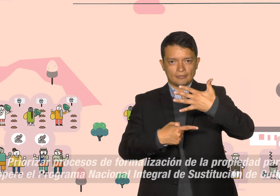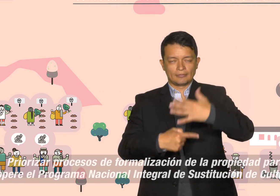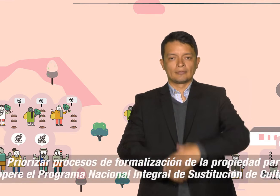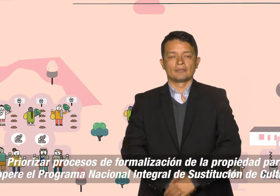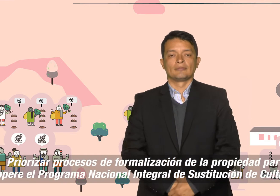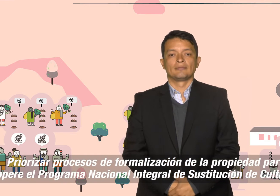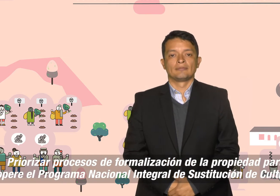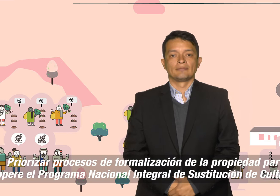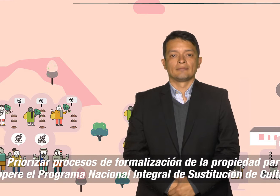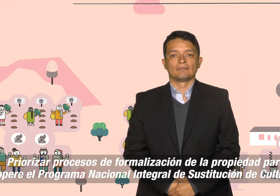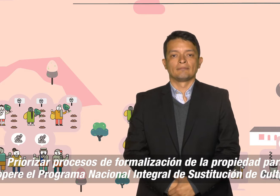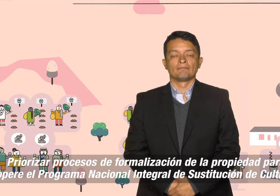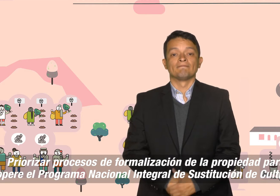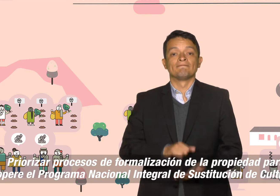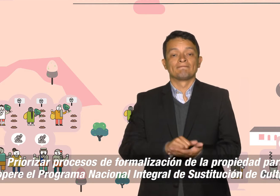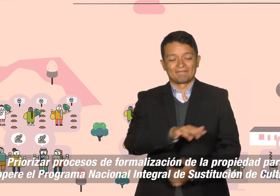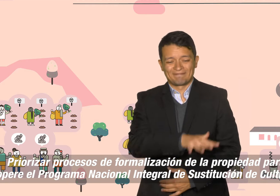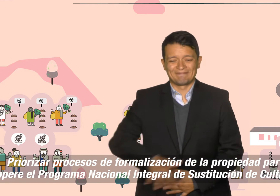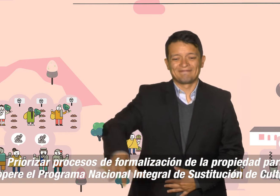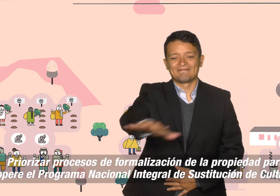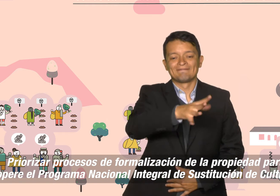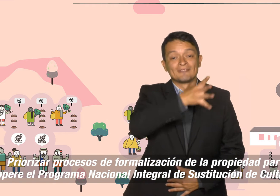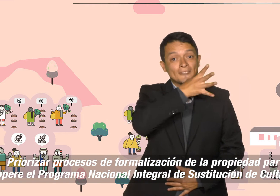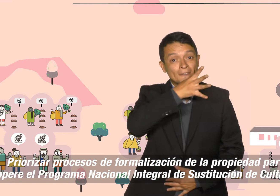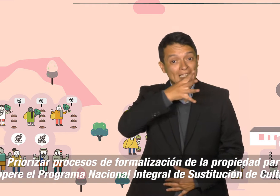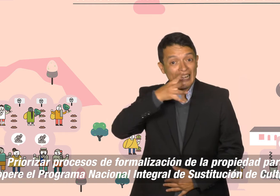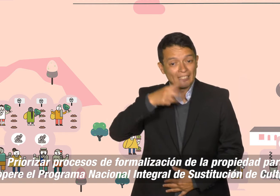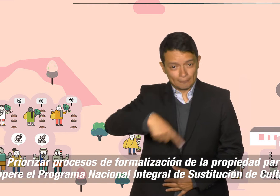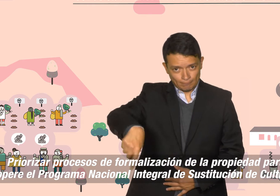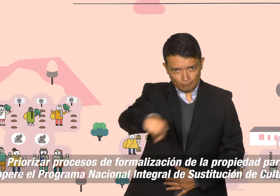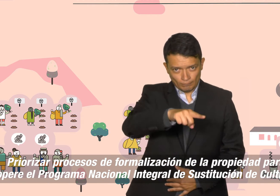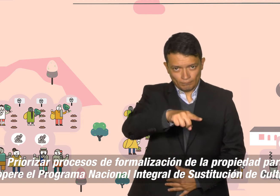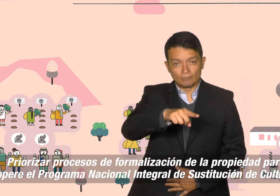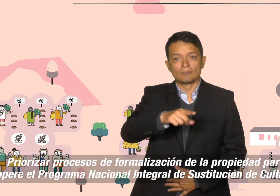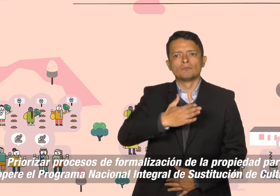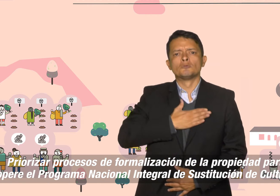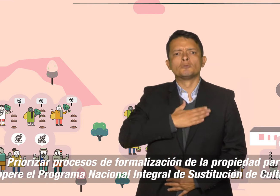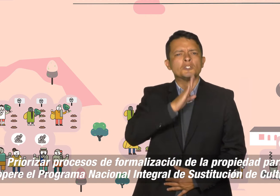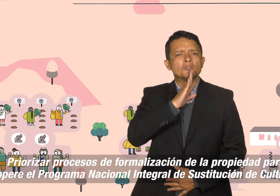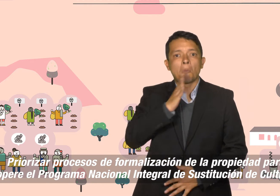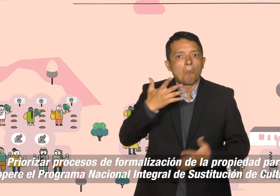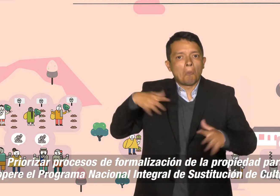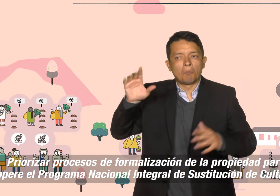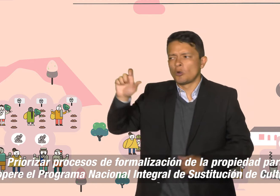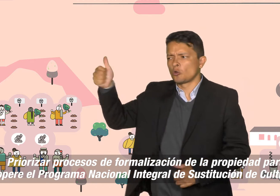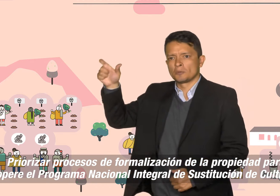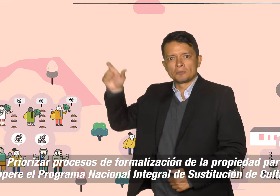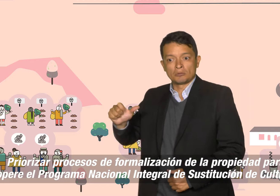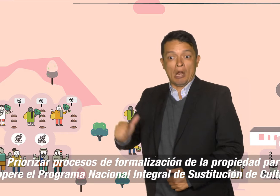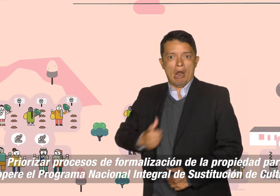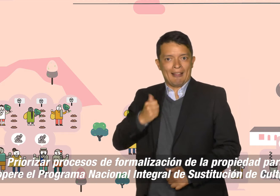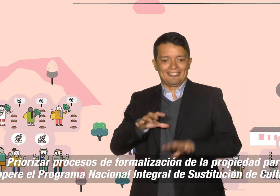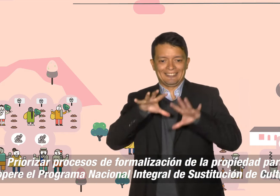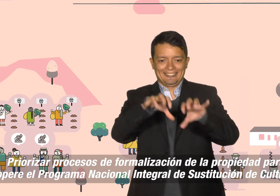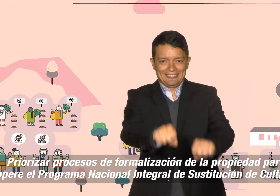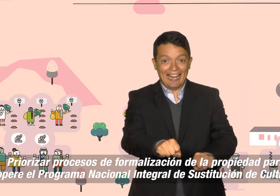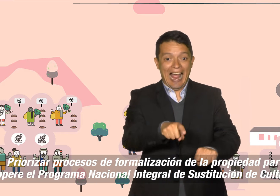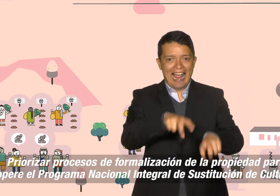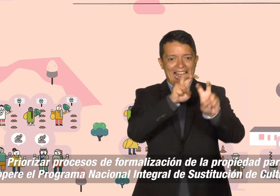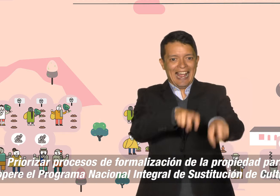Sexto, priorizar procesos de formalización de la propiedad para zonas donde opere el Programa Nacional Integral de